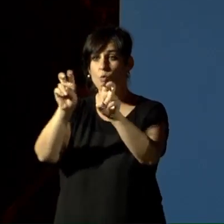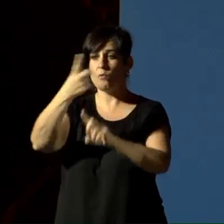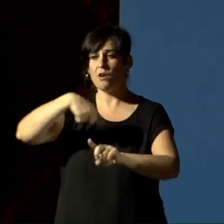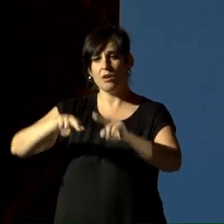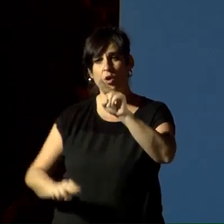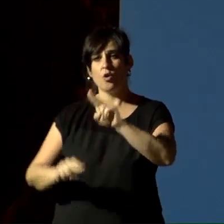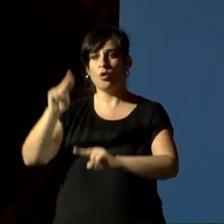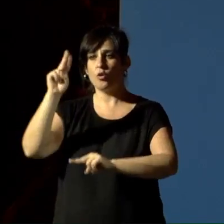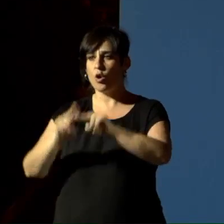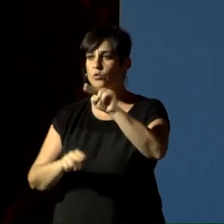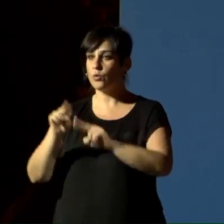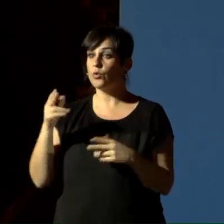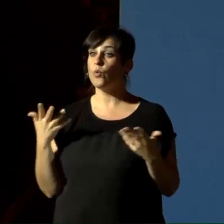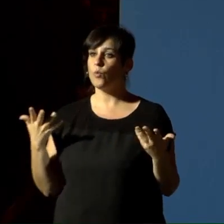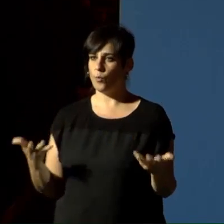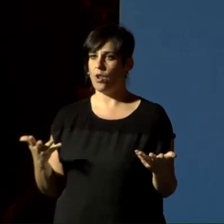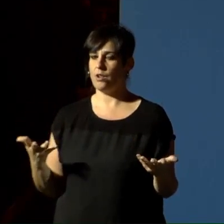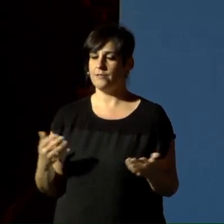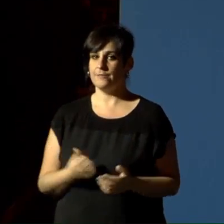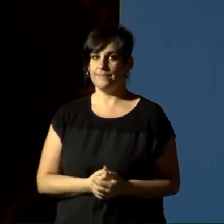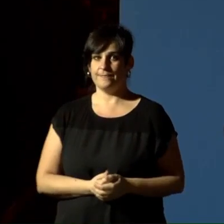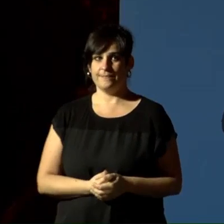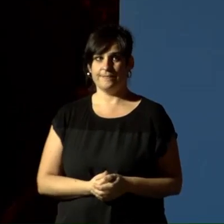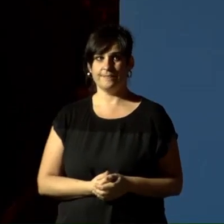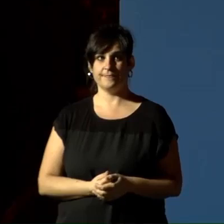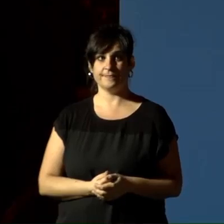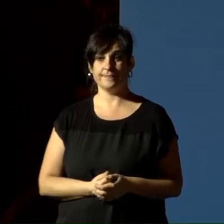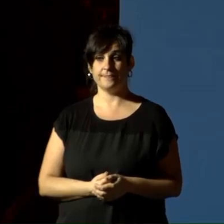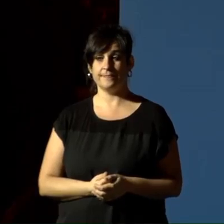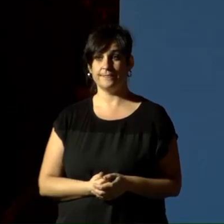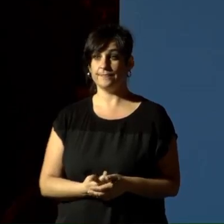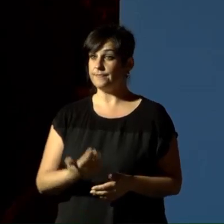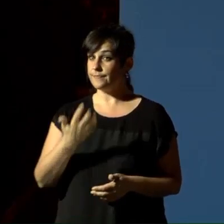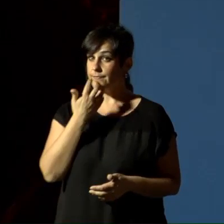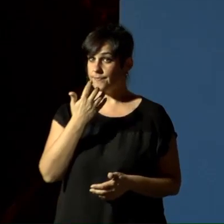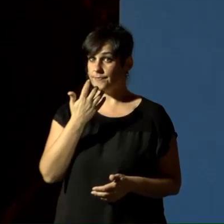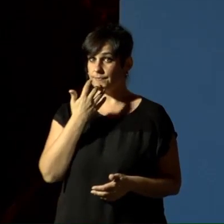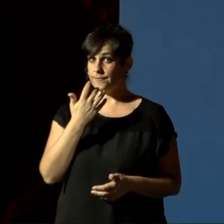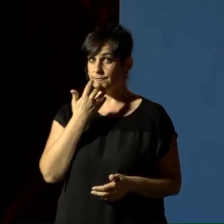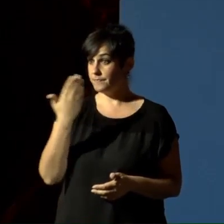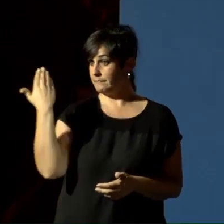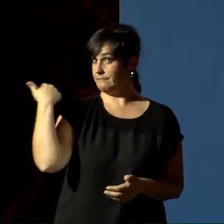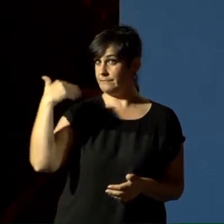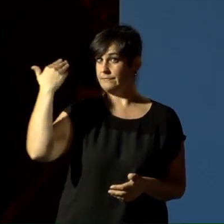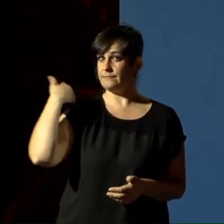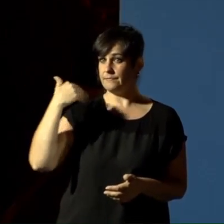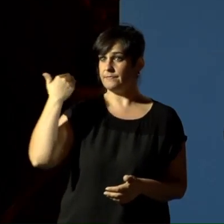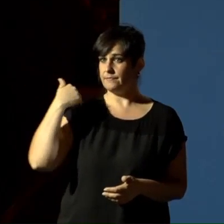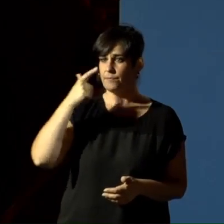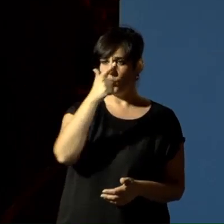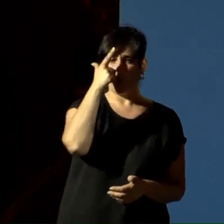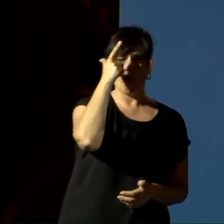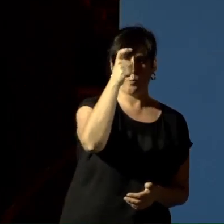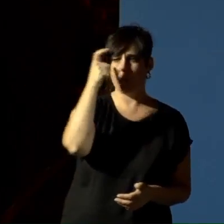construir aquí, e que impugna? Despois de superar a confrontación entre os povos